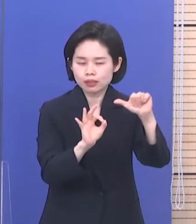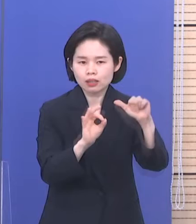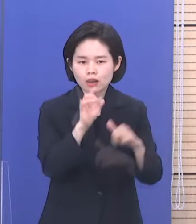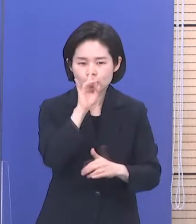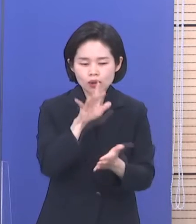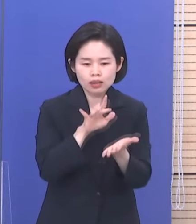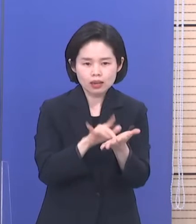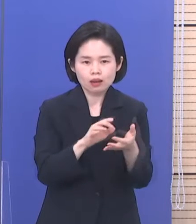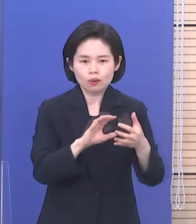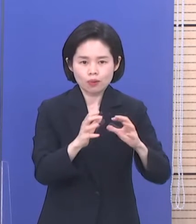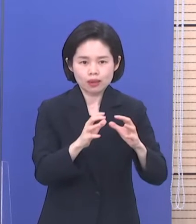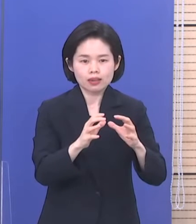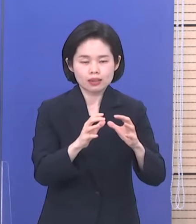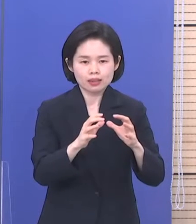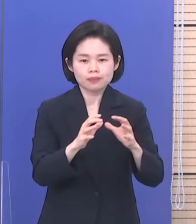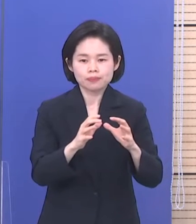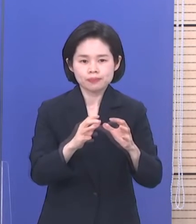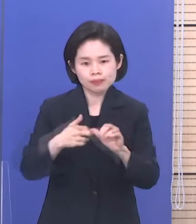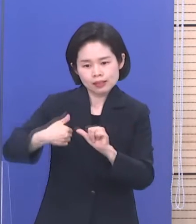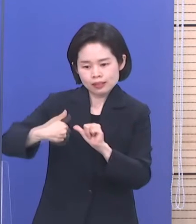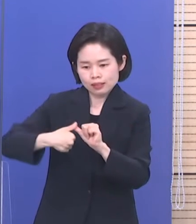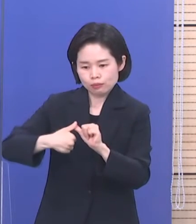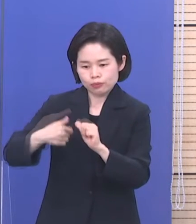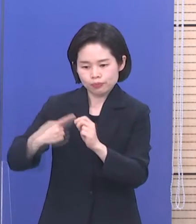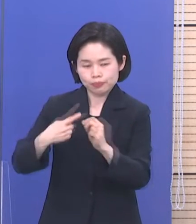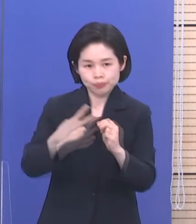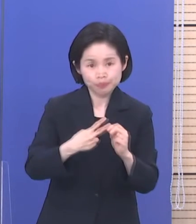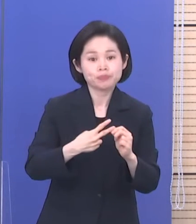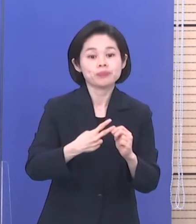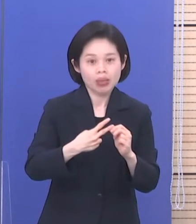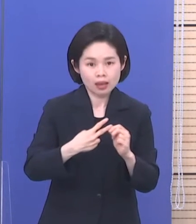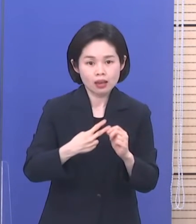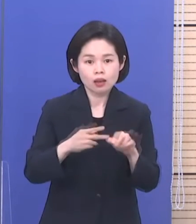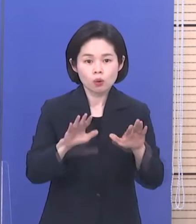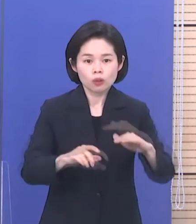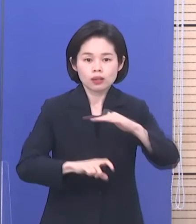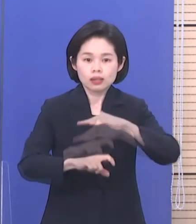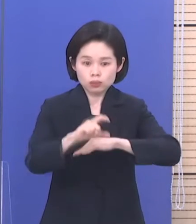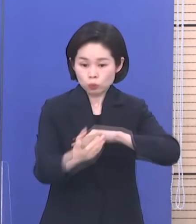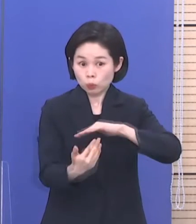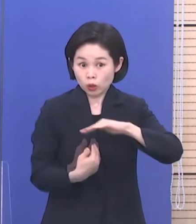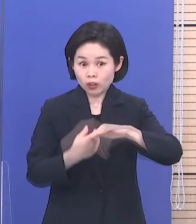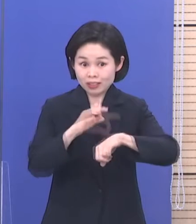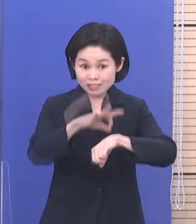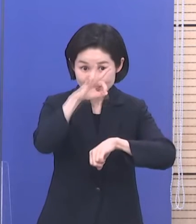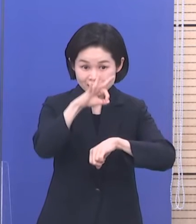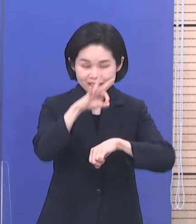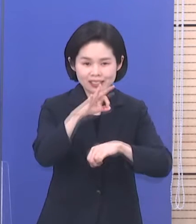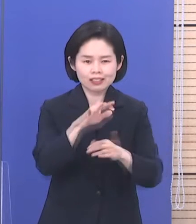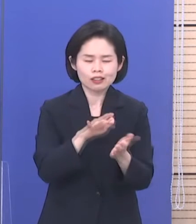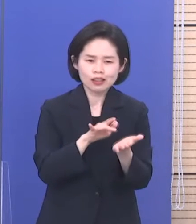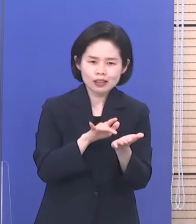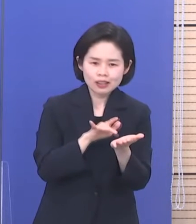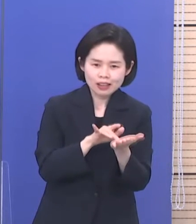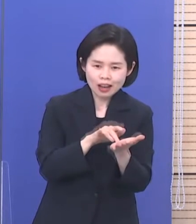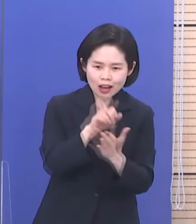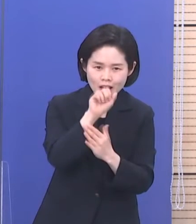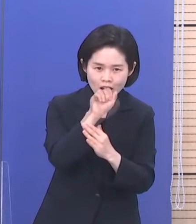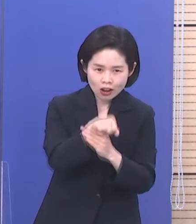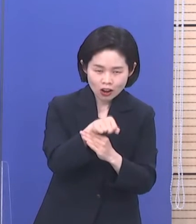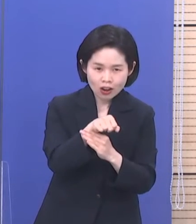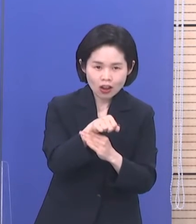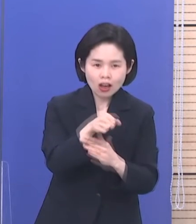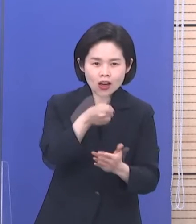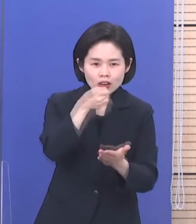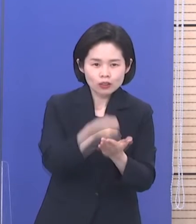중앙약사심의위원회를 개최하여 두 차례에 걸쳐 자문을 받은 바 있으며, 오늘 오전 10시에는 품목 허가 여부를 최종